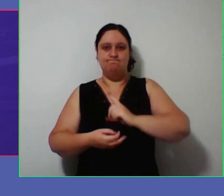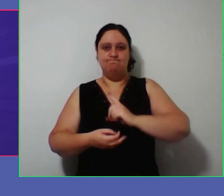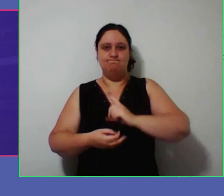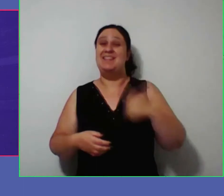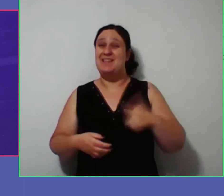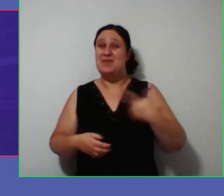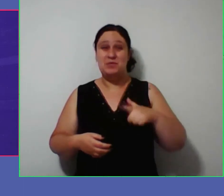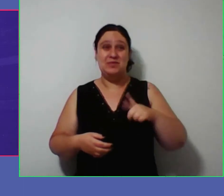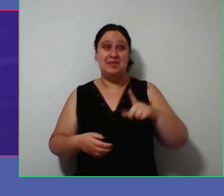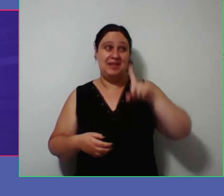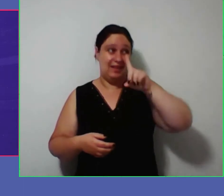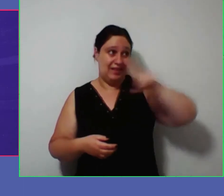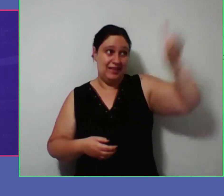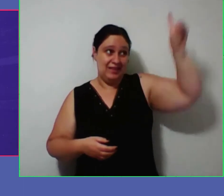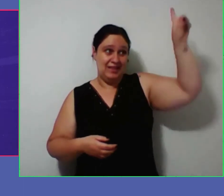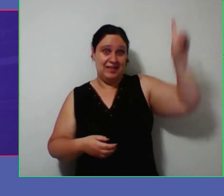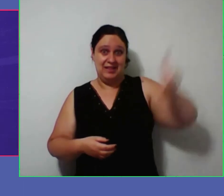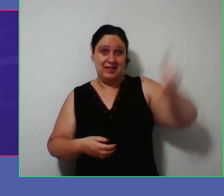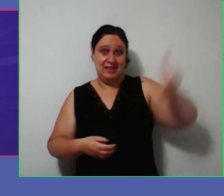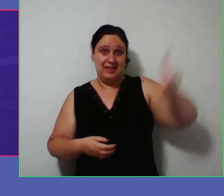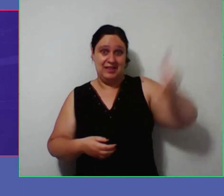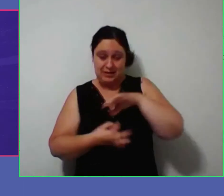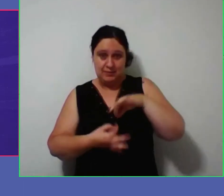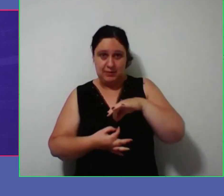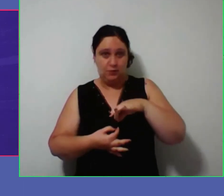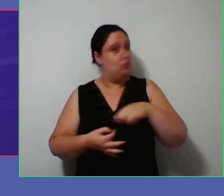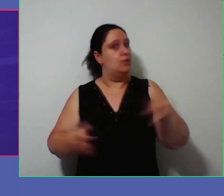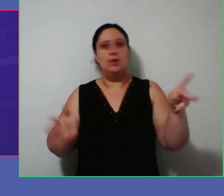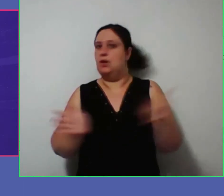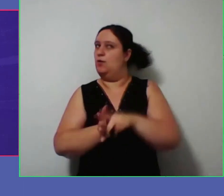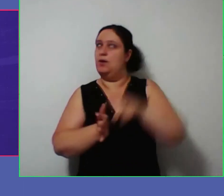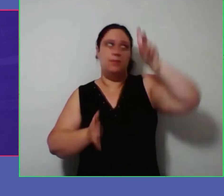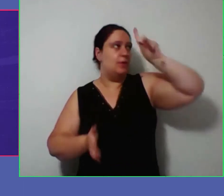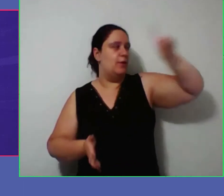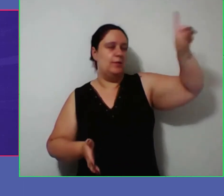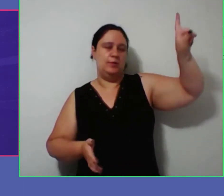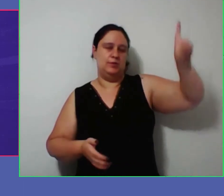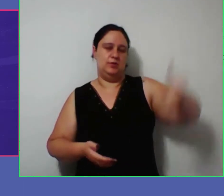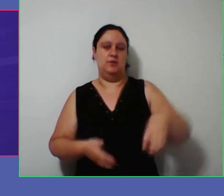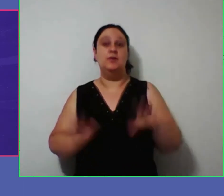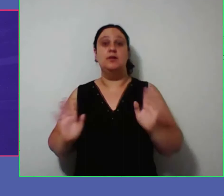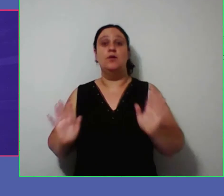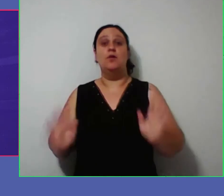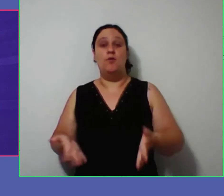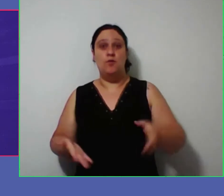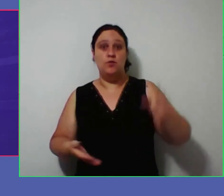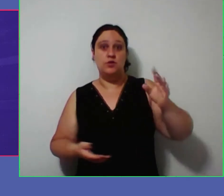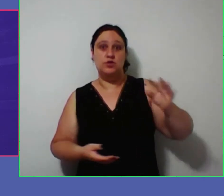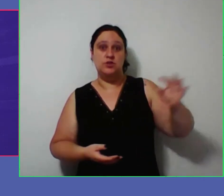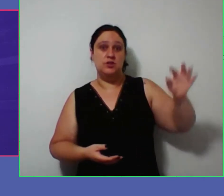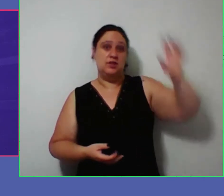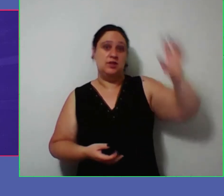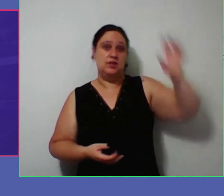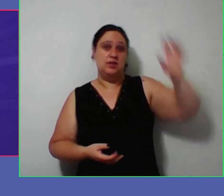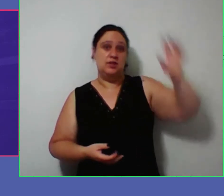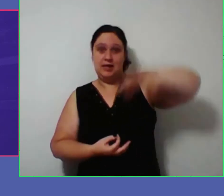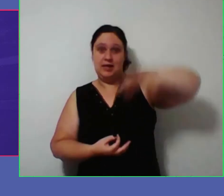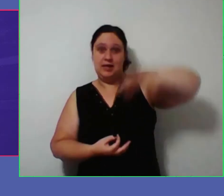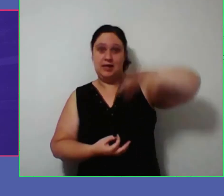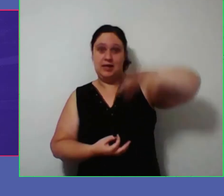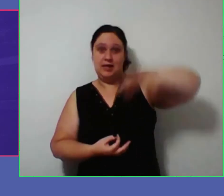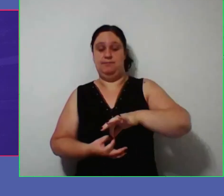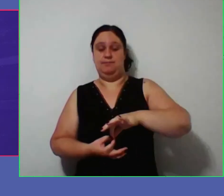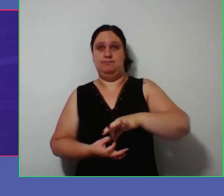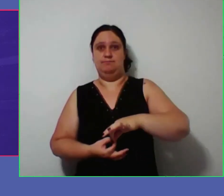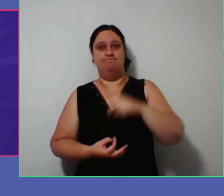Irmãos, nós temos hoje, o Espírito habita em nós. E o Espírito de Deus habita em nós, aqui diz no versículo